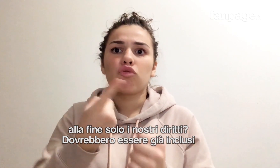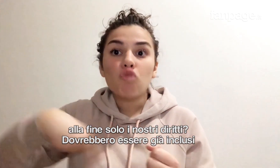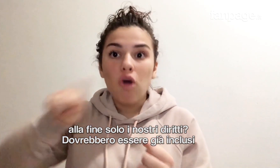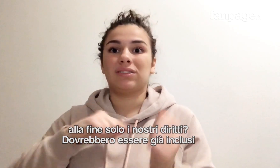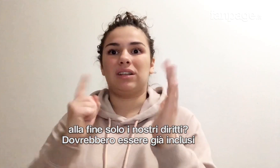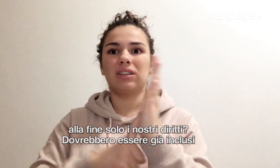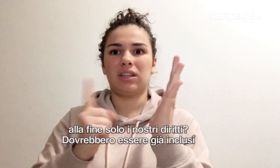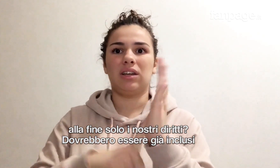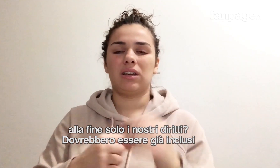diritti?